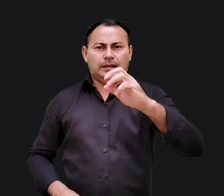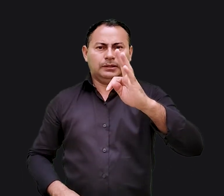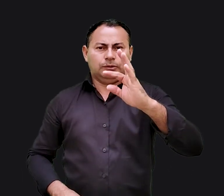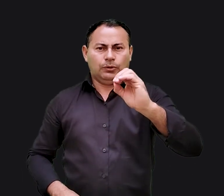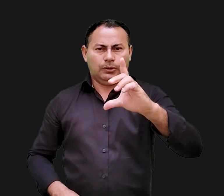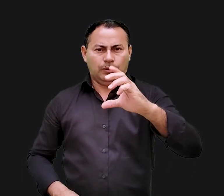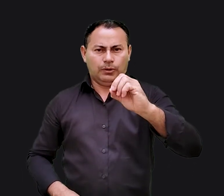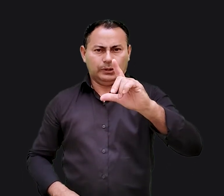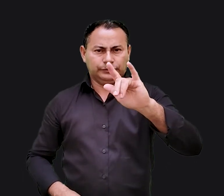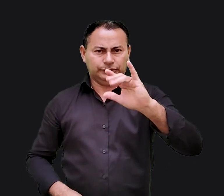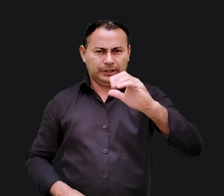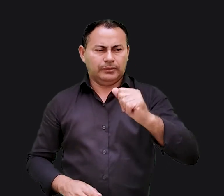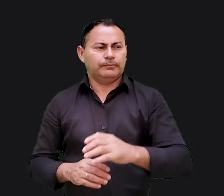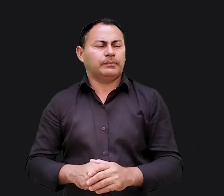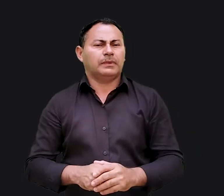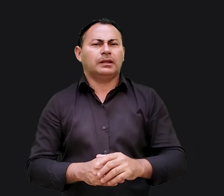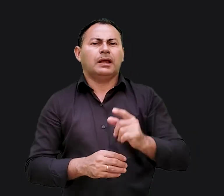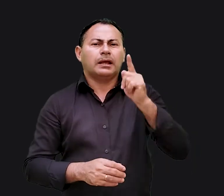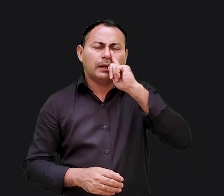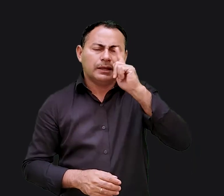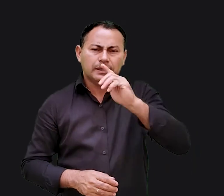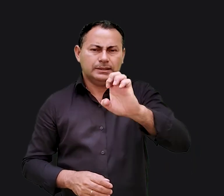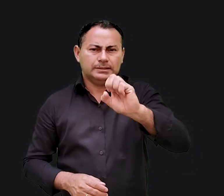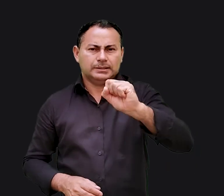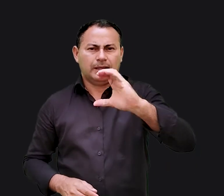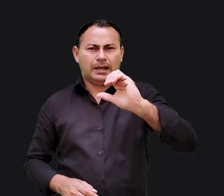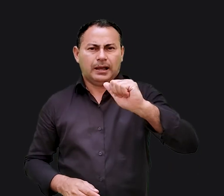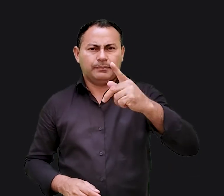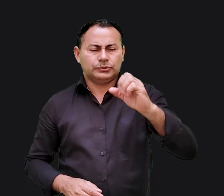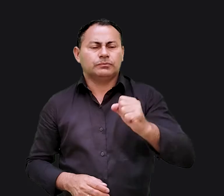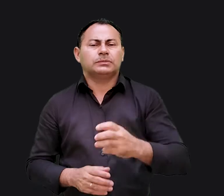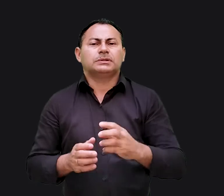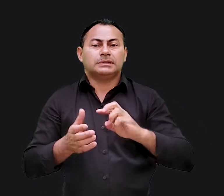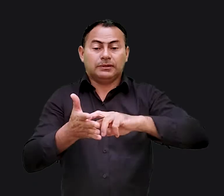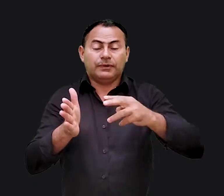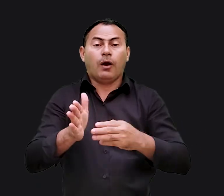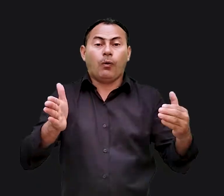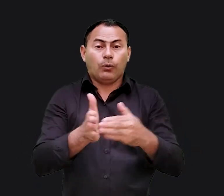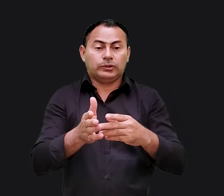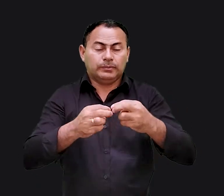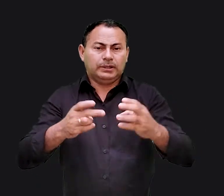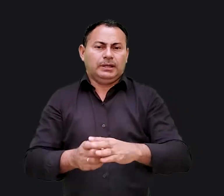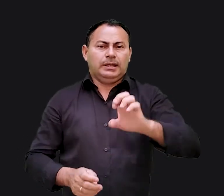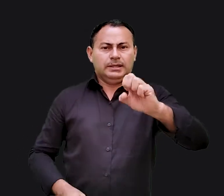escatológica. A palavra grega eskat significa as últimas coisas.